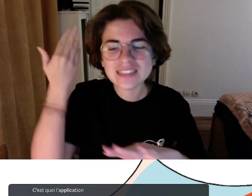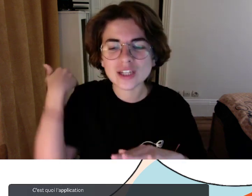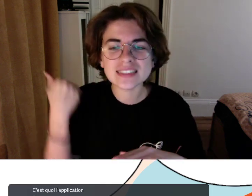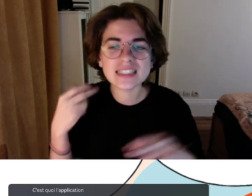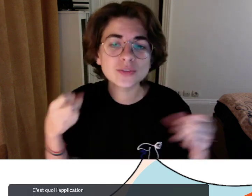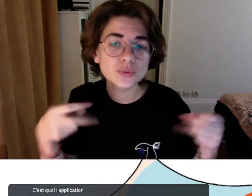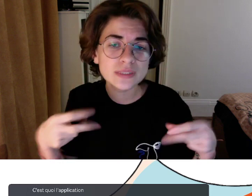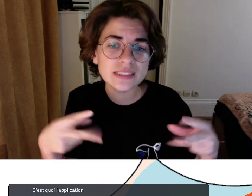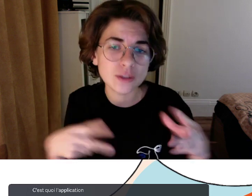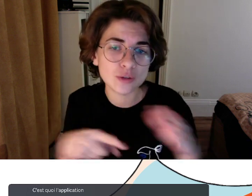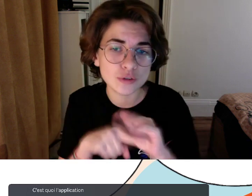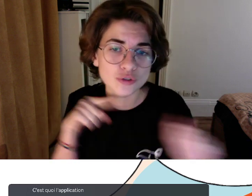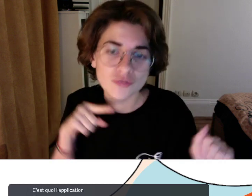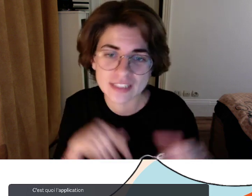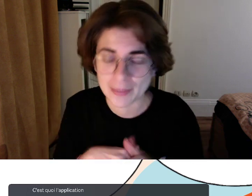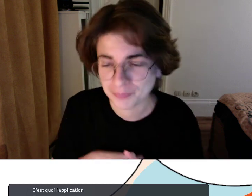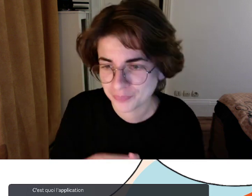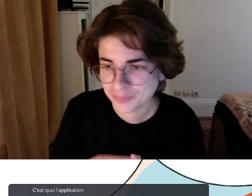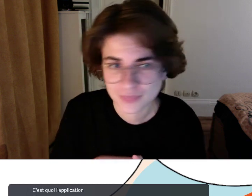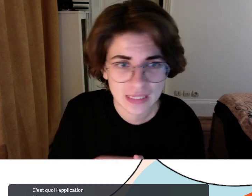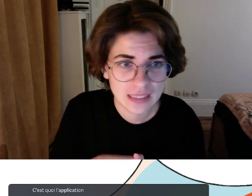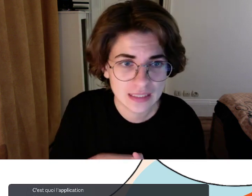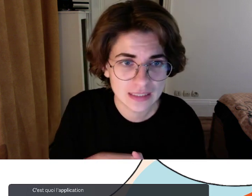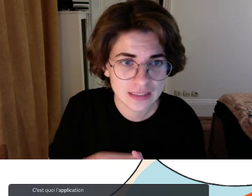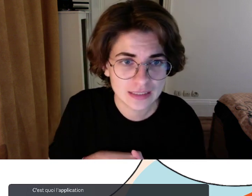que les anciens sous-titres que je faisais.